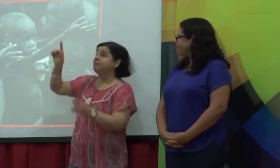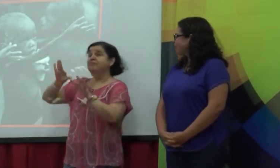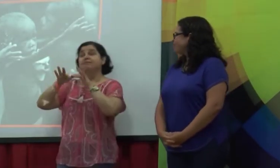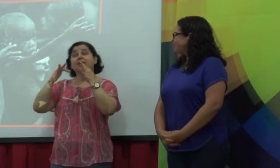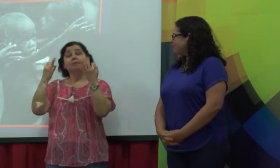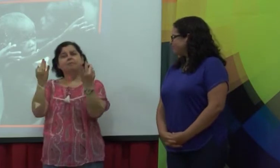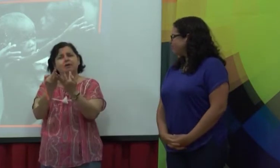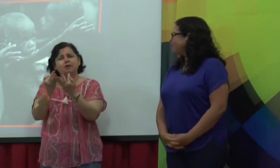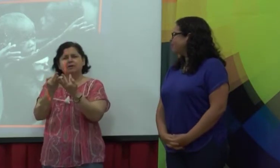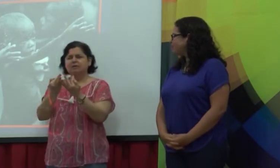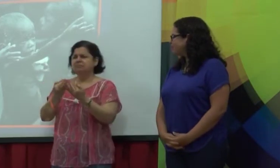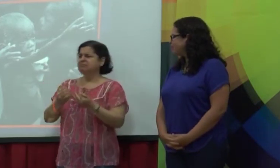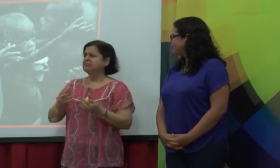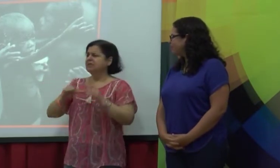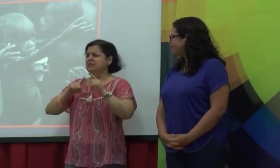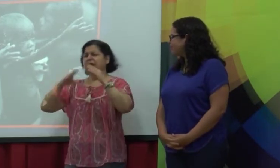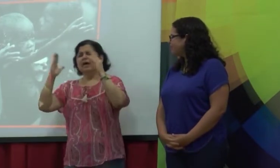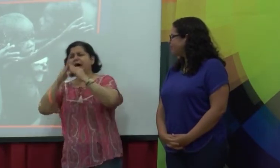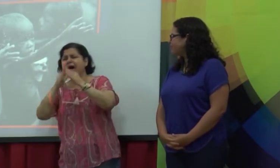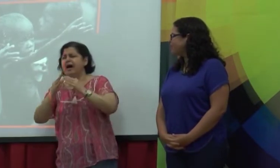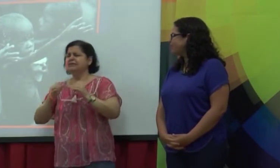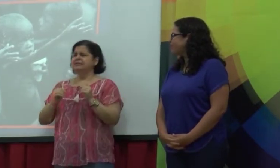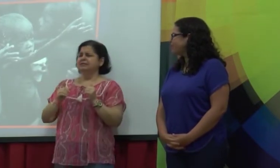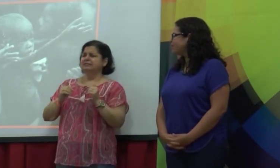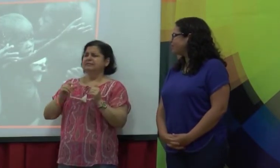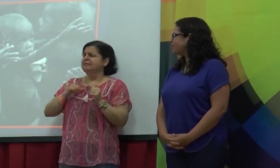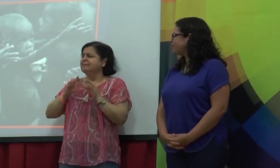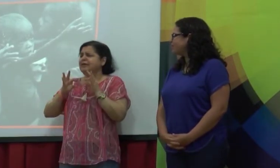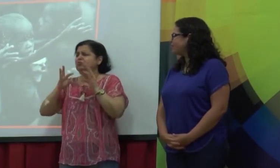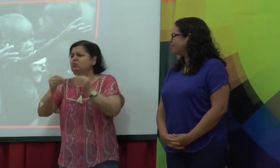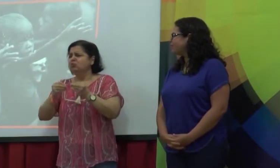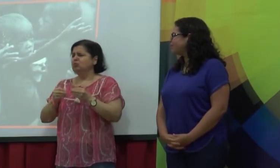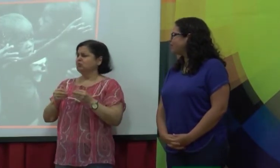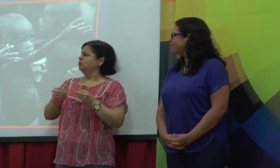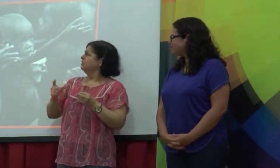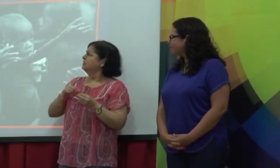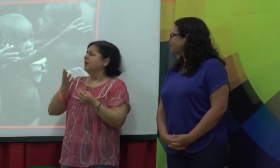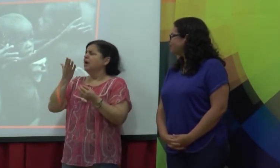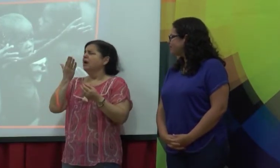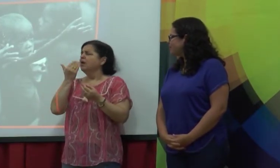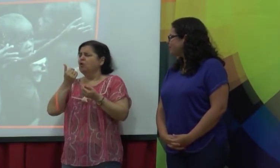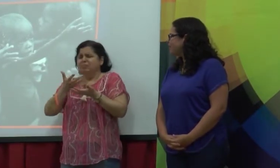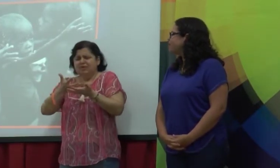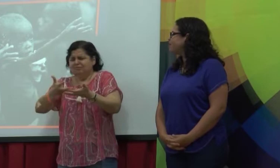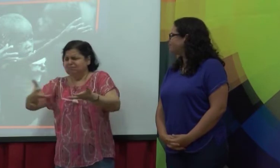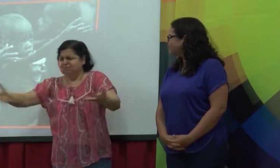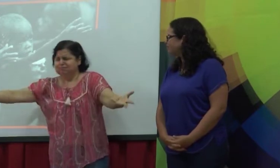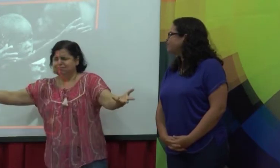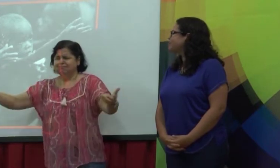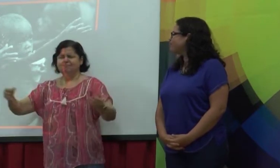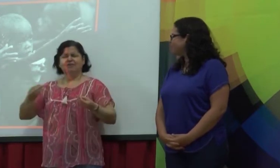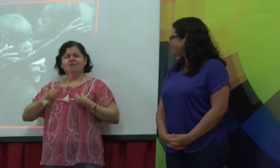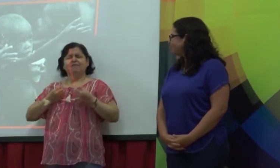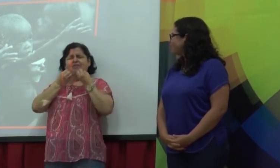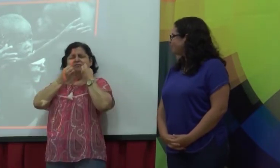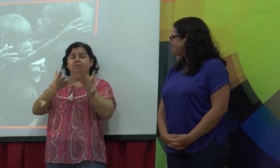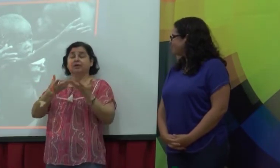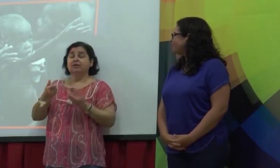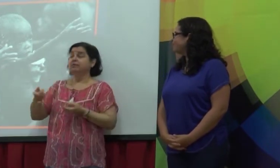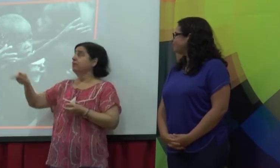Agora vê uma família numa casa, na sua própria casa, tem tudo, tem uma